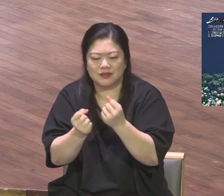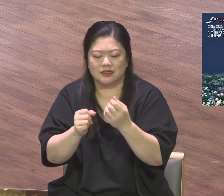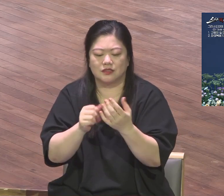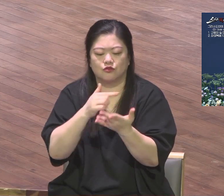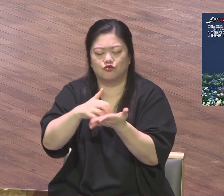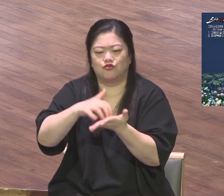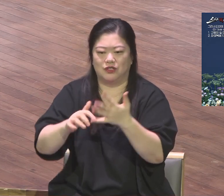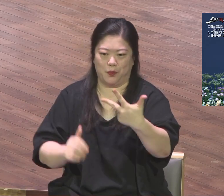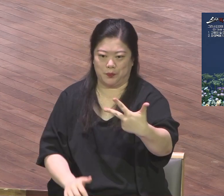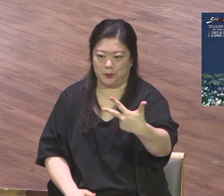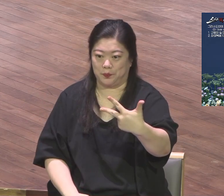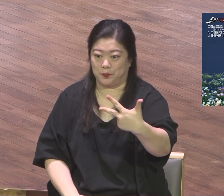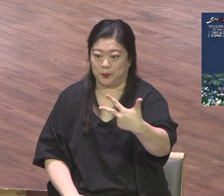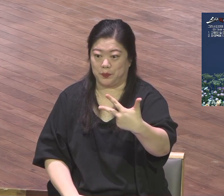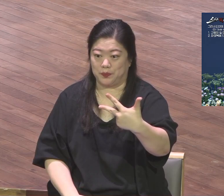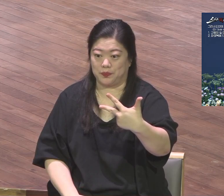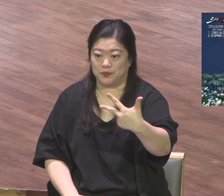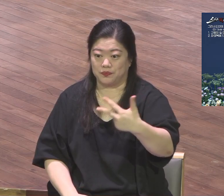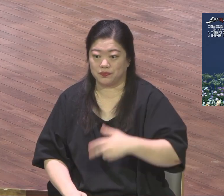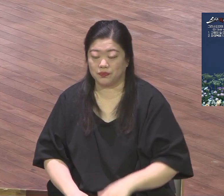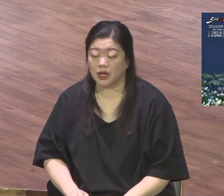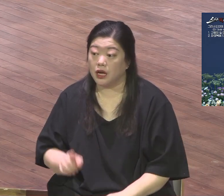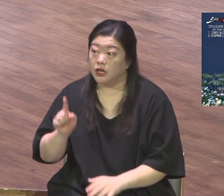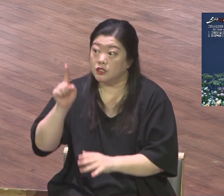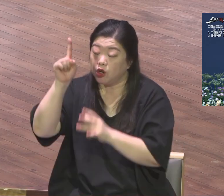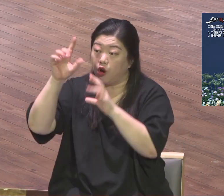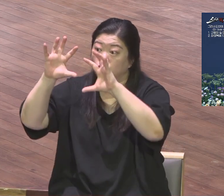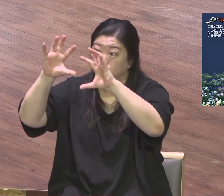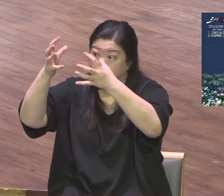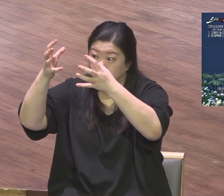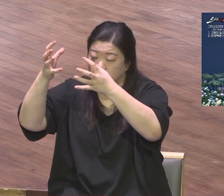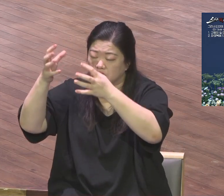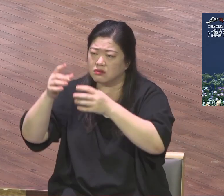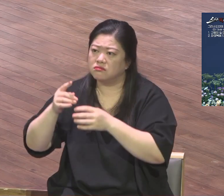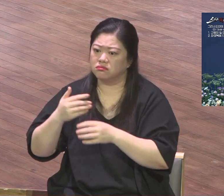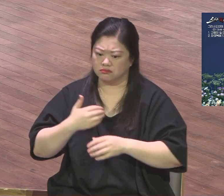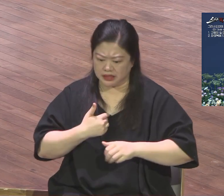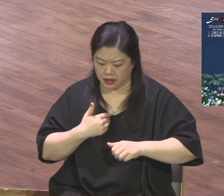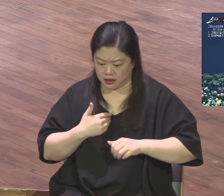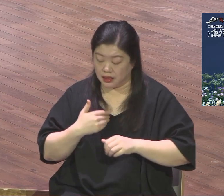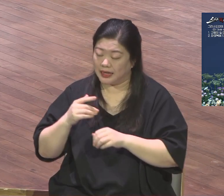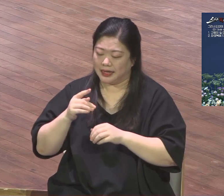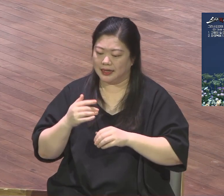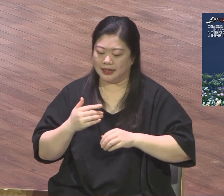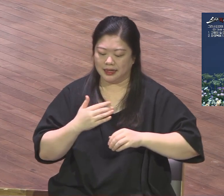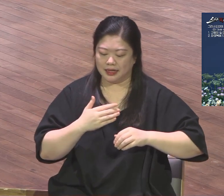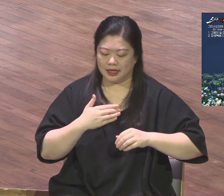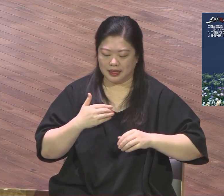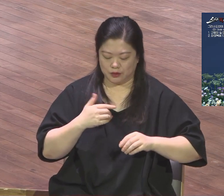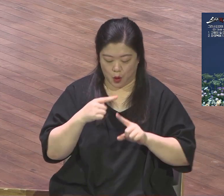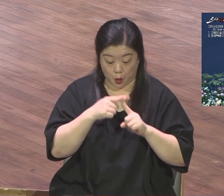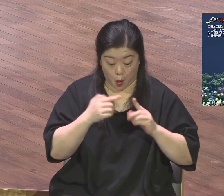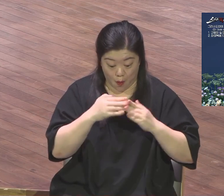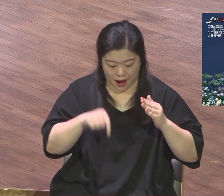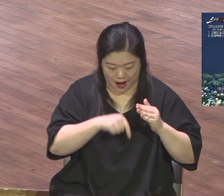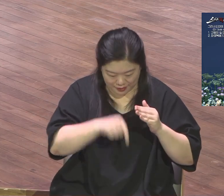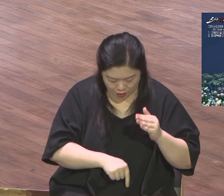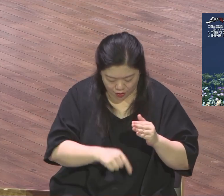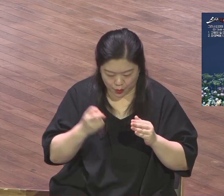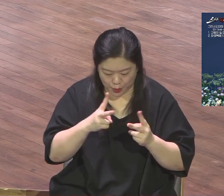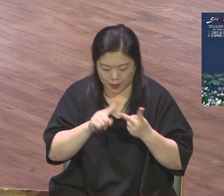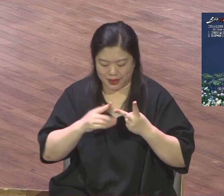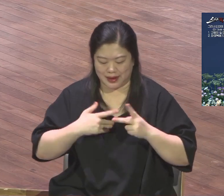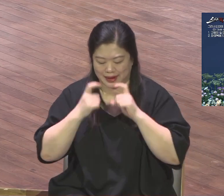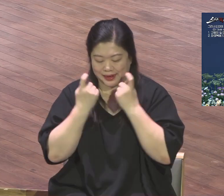동시에 우리가 천국을 말할 때 내세 천국, 심중 천국, 교회 천국 또 이렇게